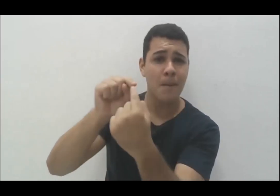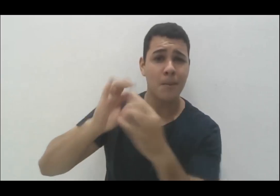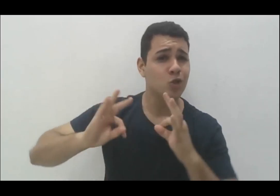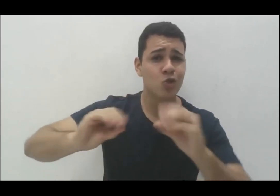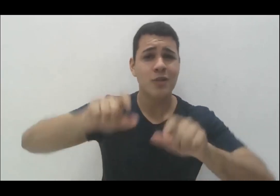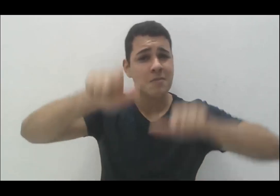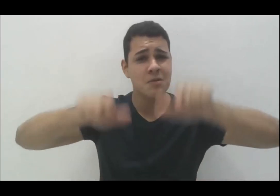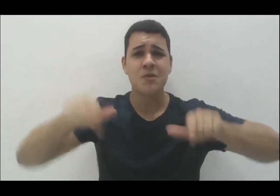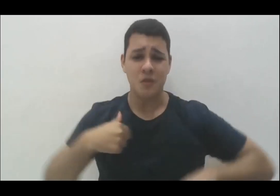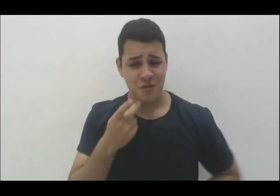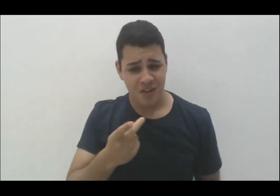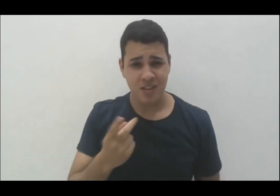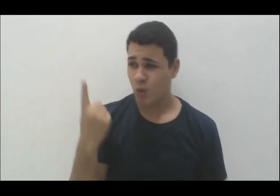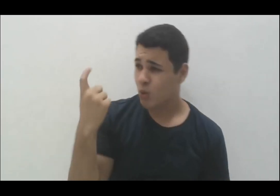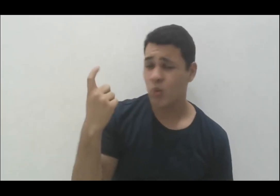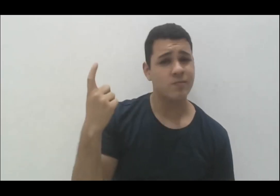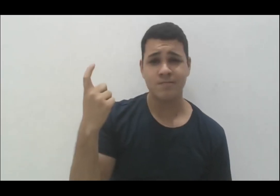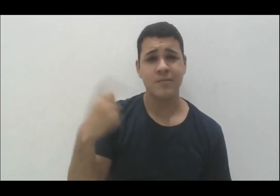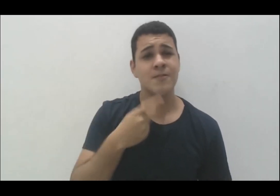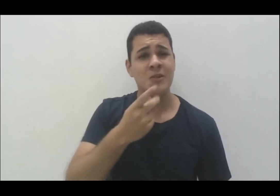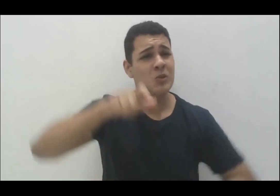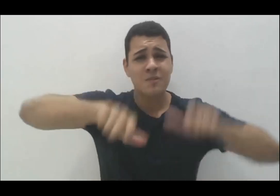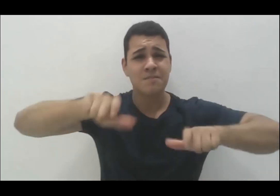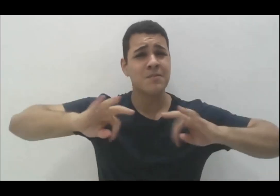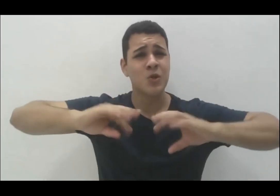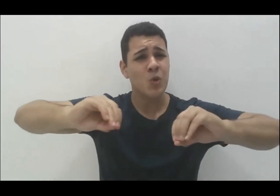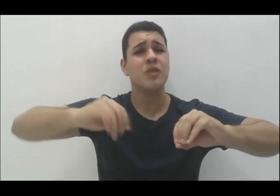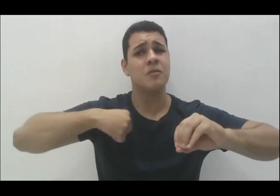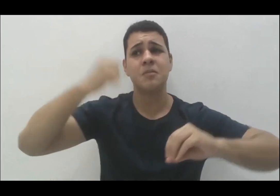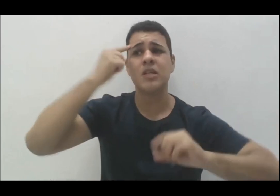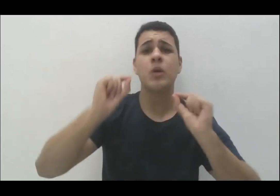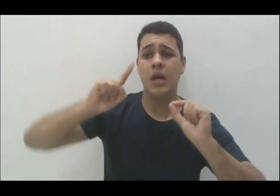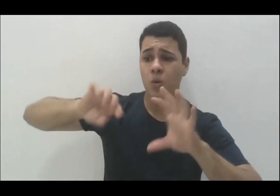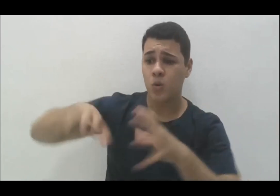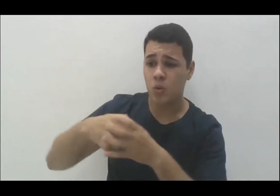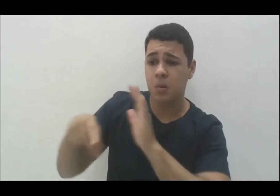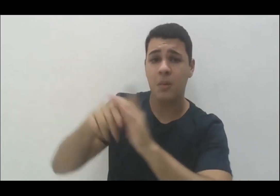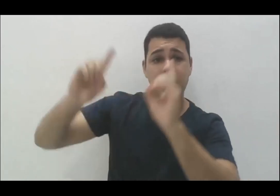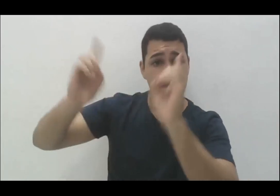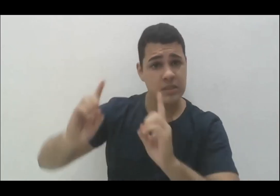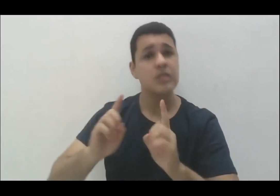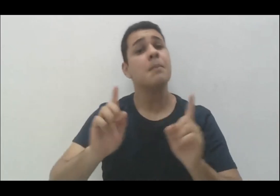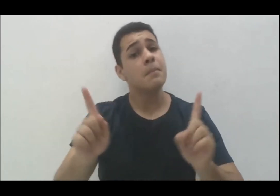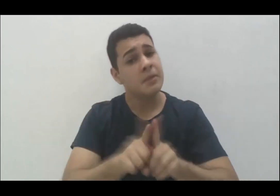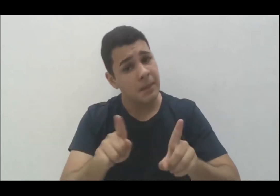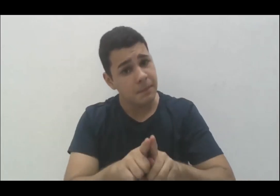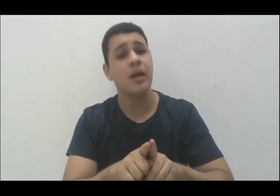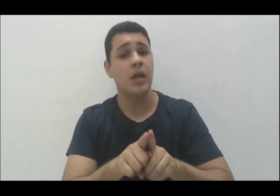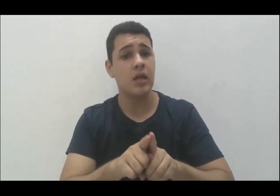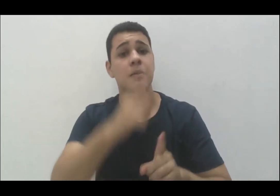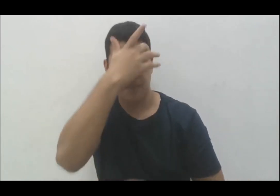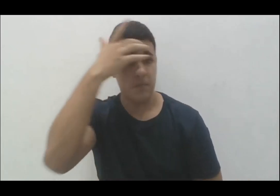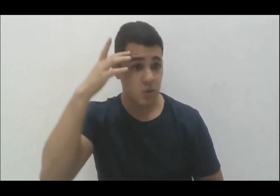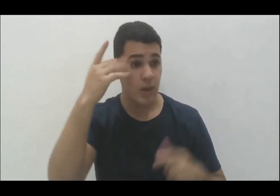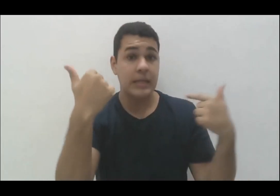falando de todos mesmo, porque a gente está focando a população com alguma deficiência, mas quem trabalha com a